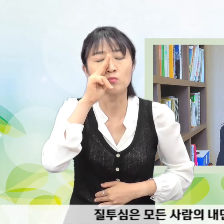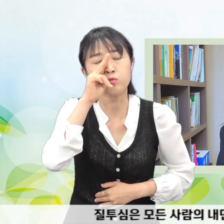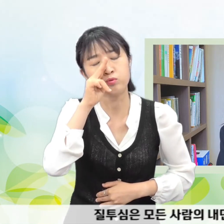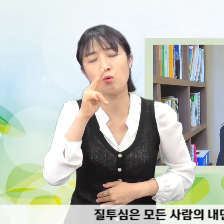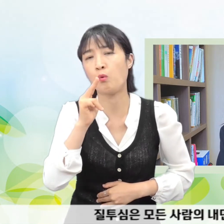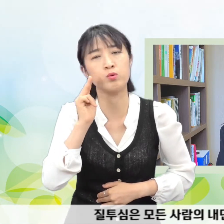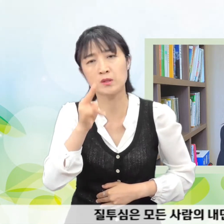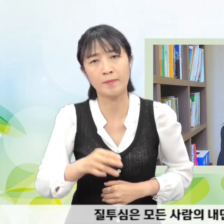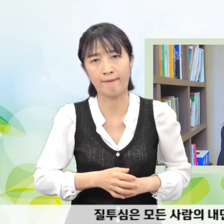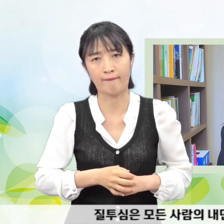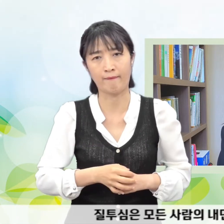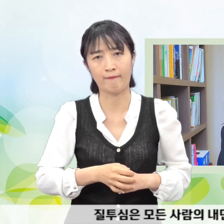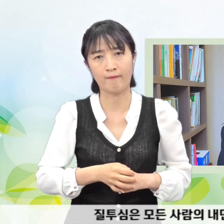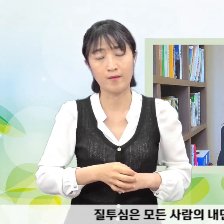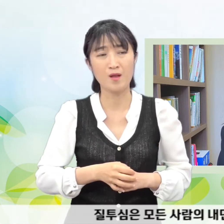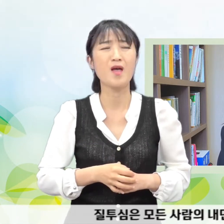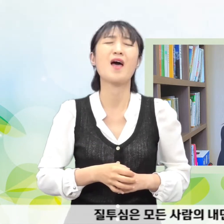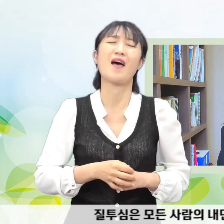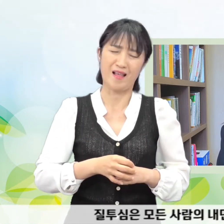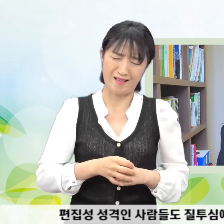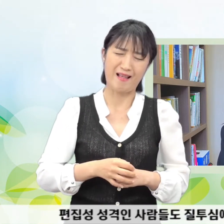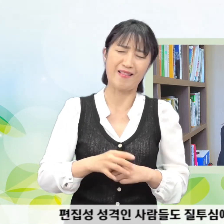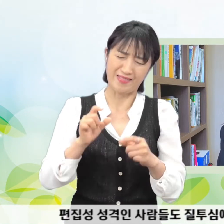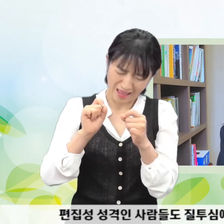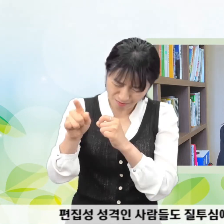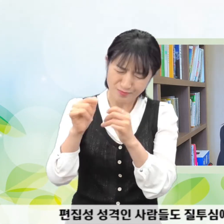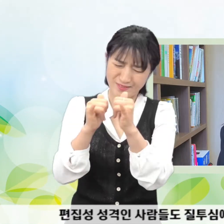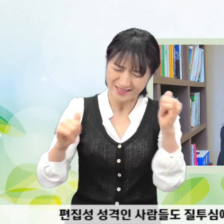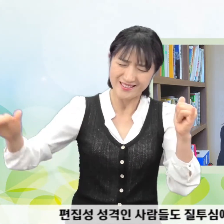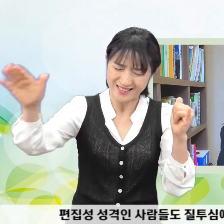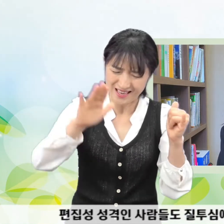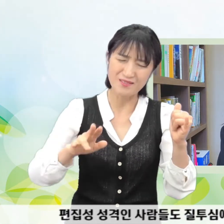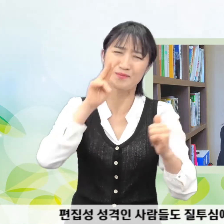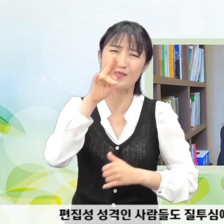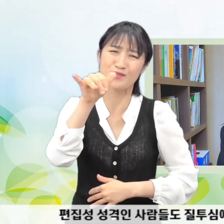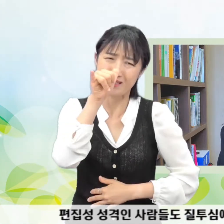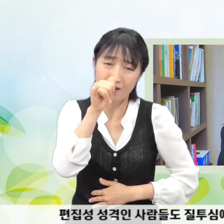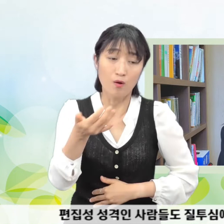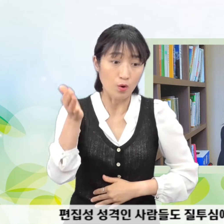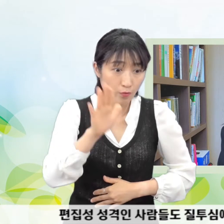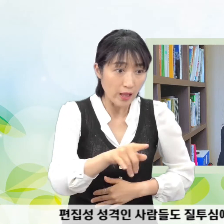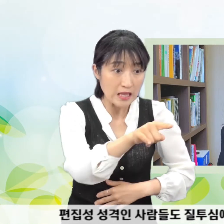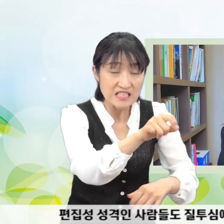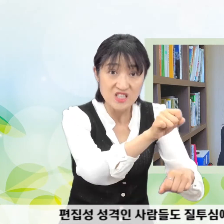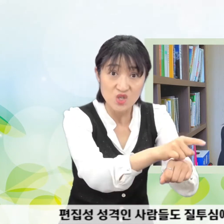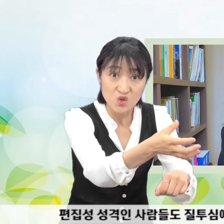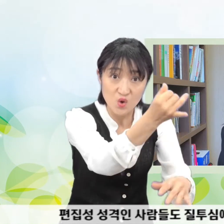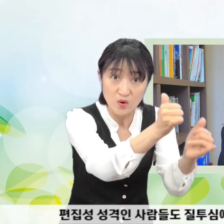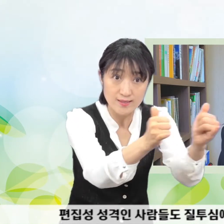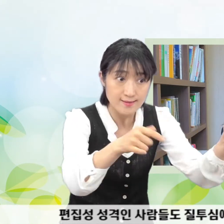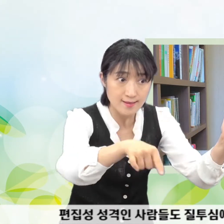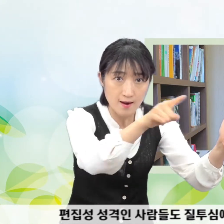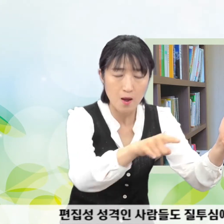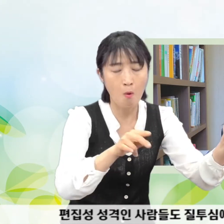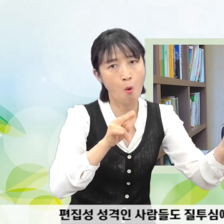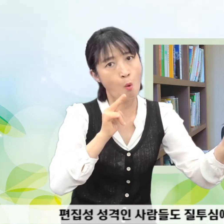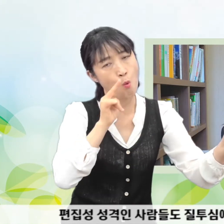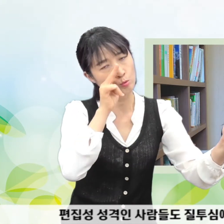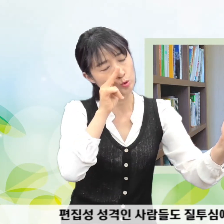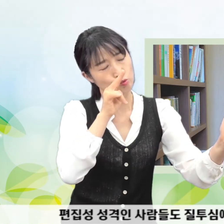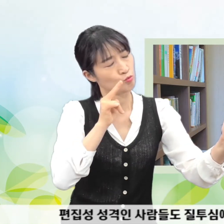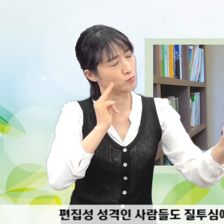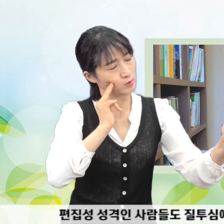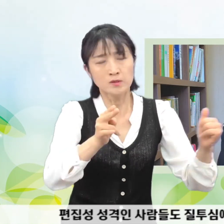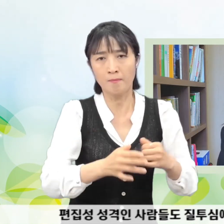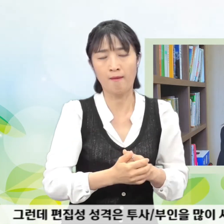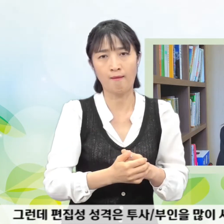그러니까 질투심이 이제 모든 사람의 내면에 있는데, 이 편집성 성격인 사람들도 굉장히